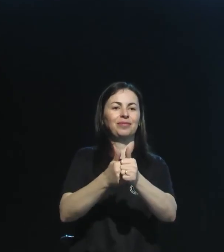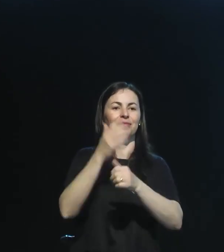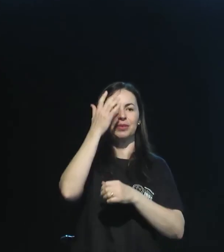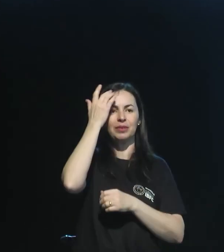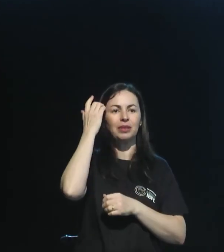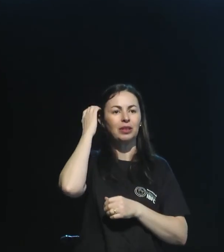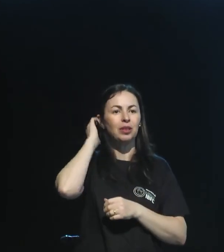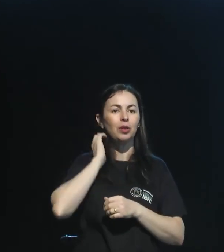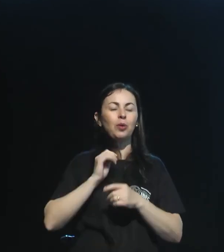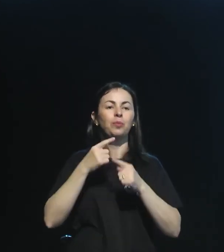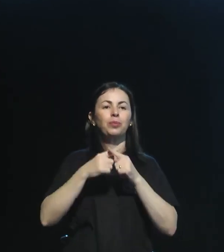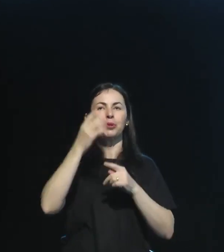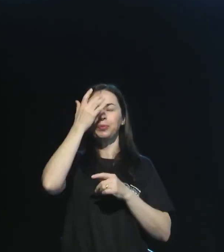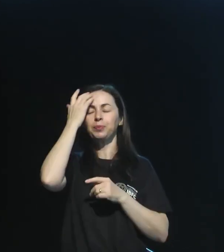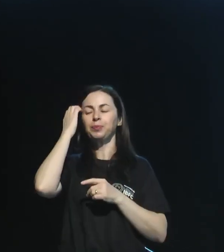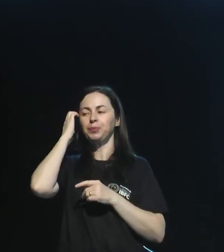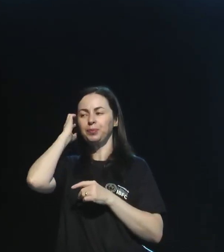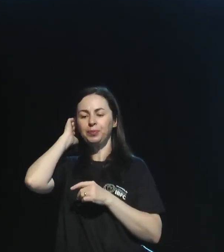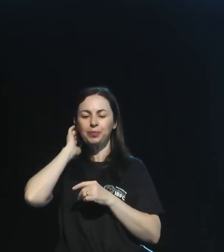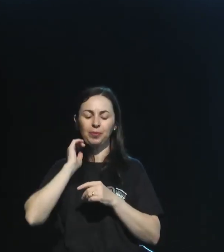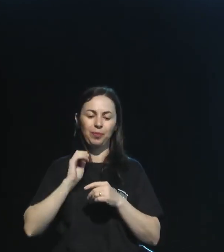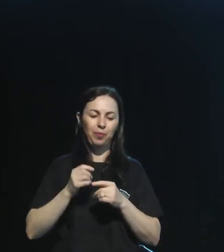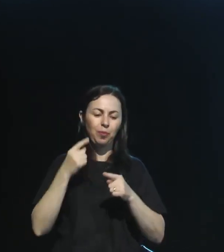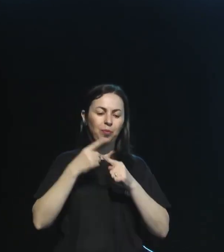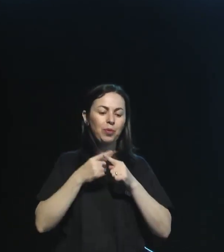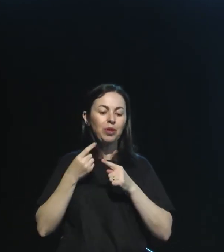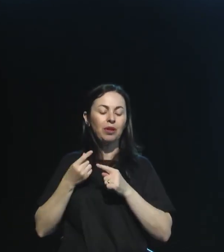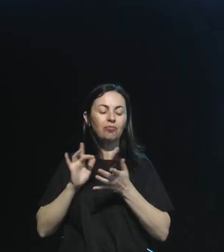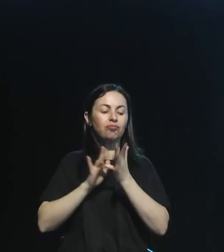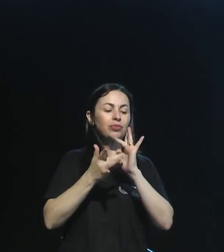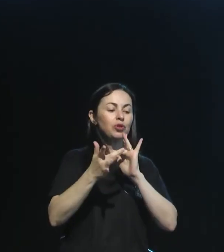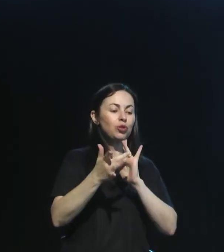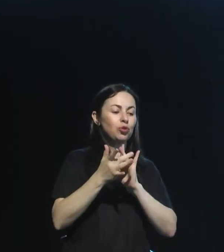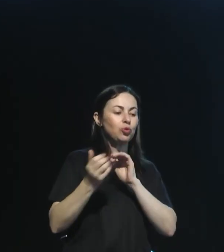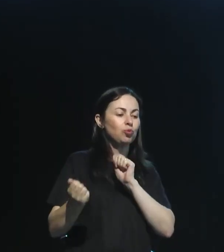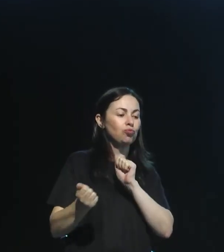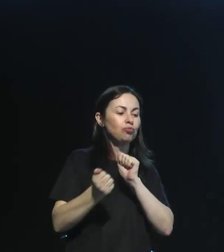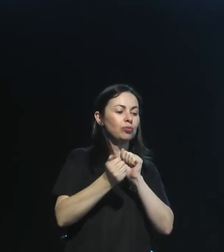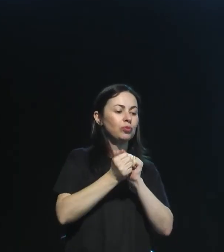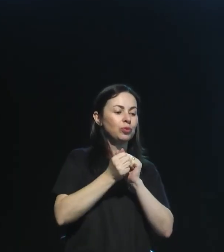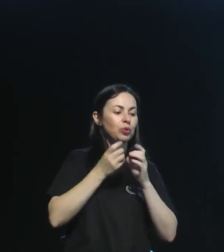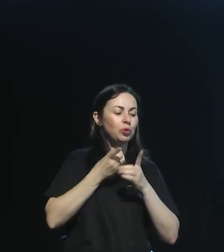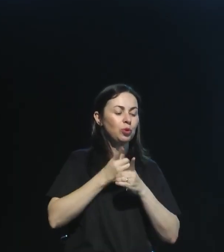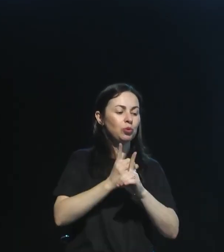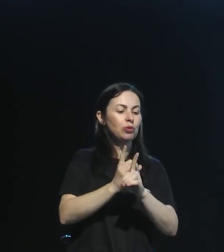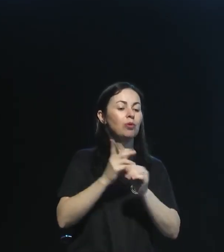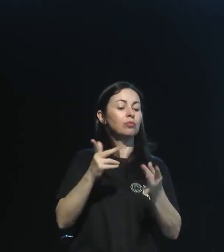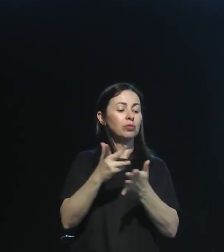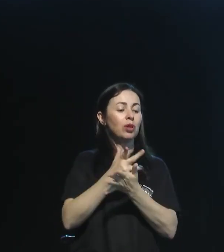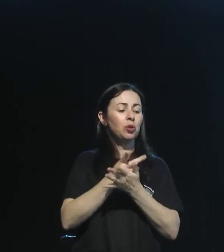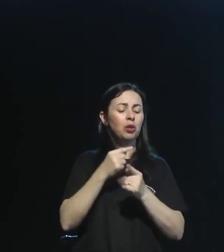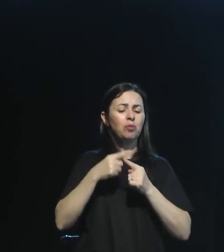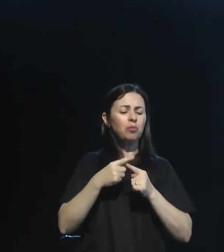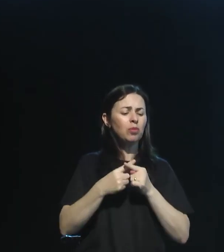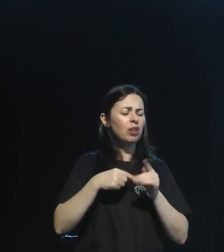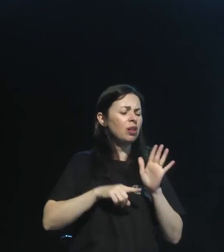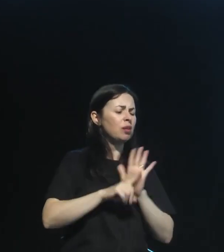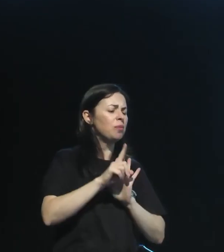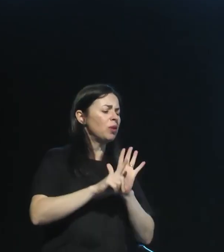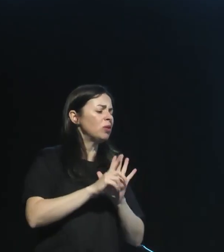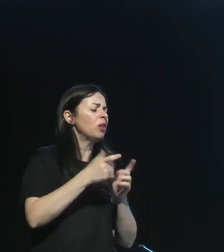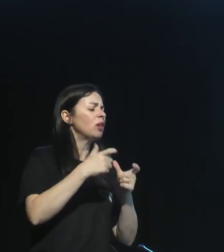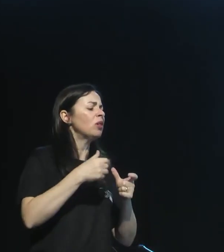Jesus, inquirido pelos discípulos, certa feita, quando perguntaram para ele: Senhor, para onde você vai?